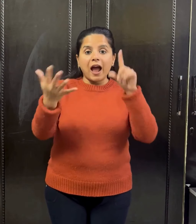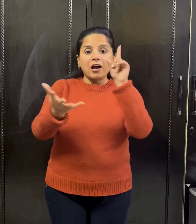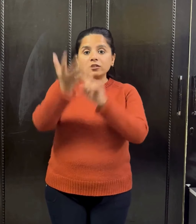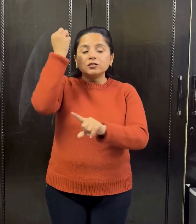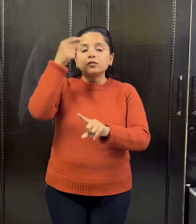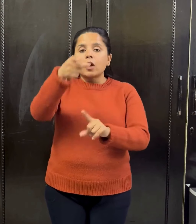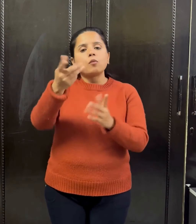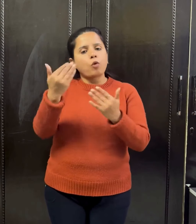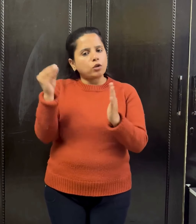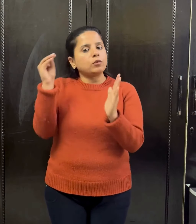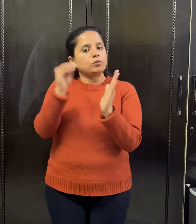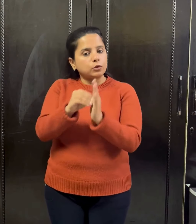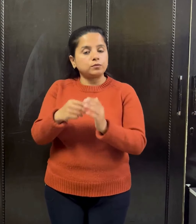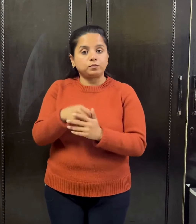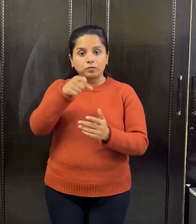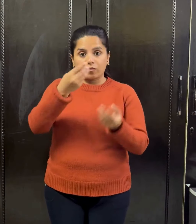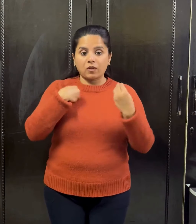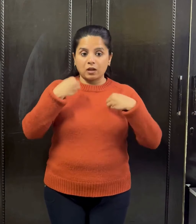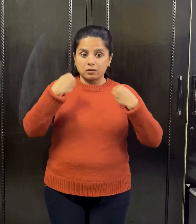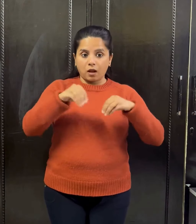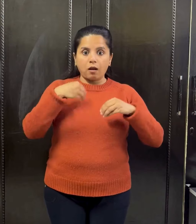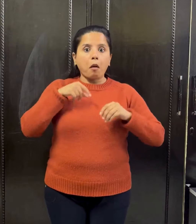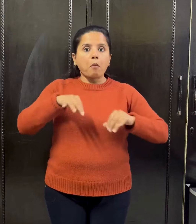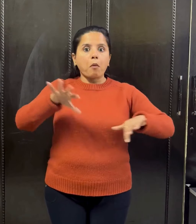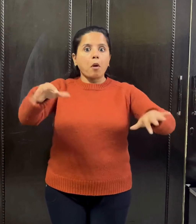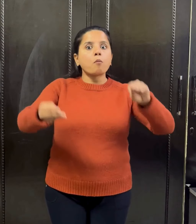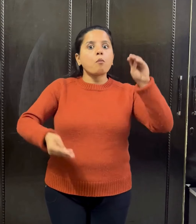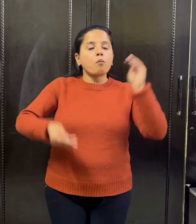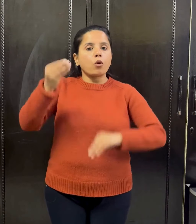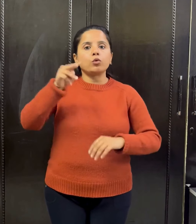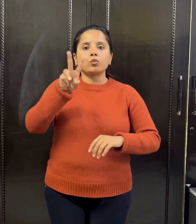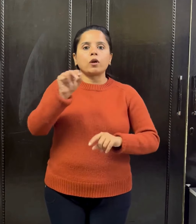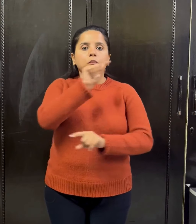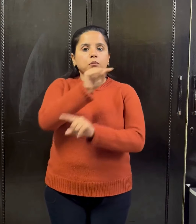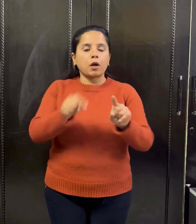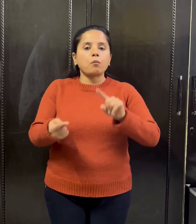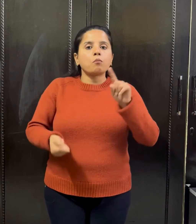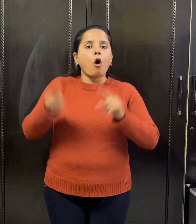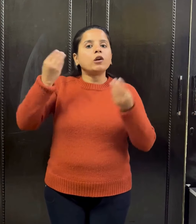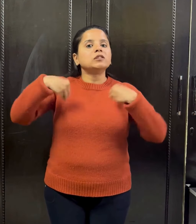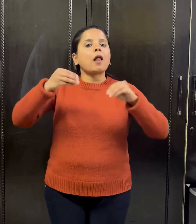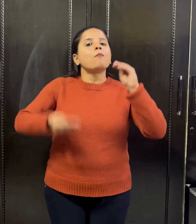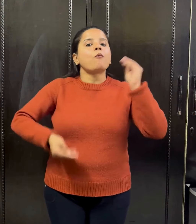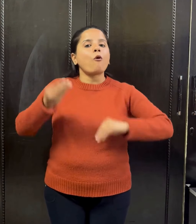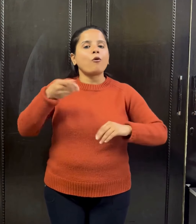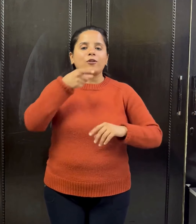हैं सेल्स चैनल्स बढ़ाकर 20% सेल्स इंक्रीज किया।